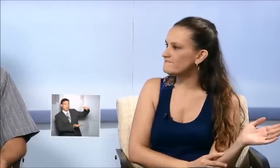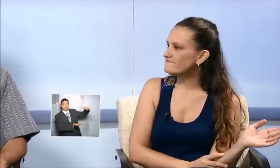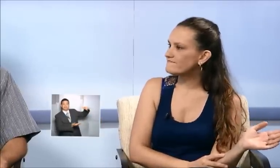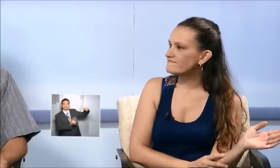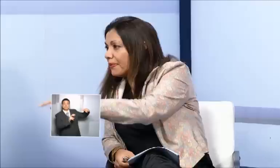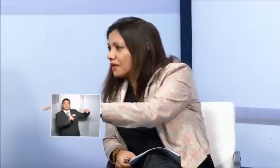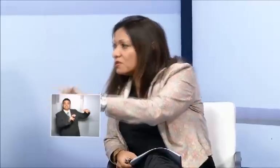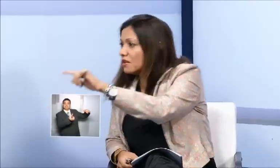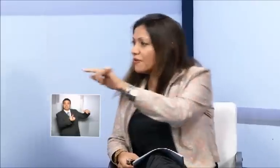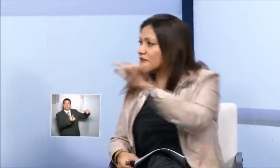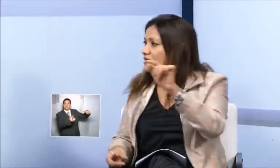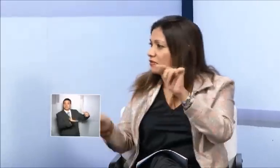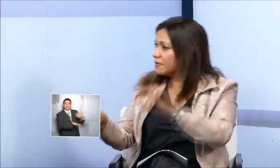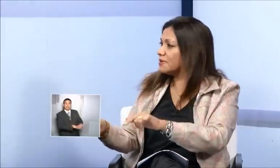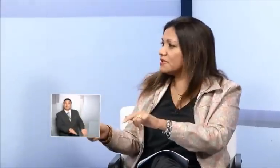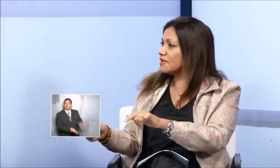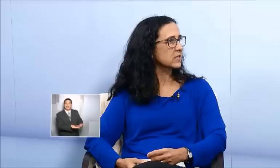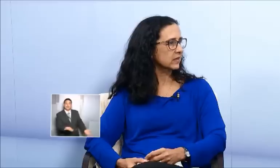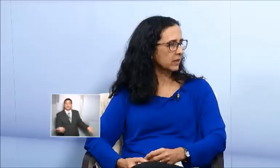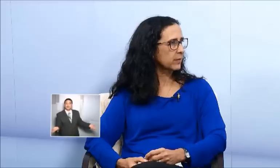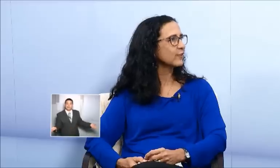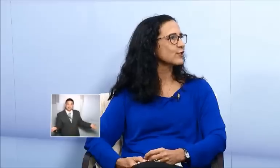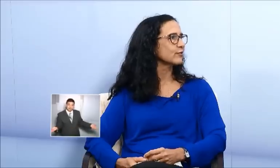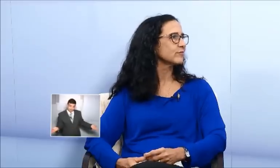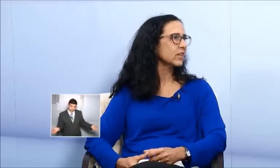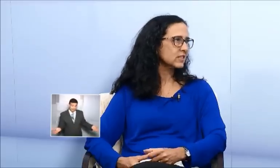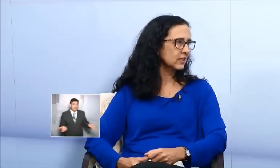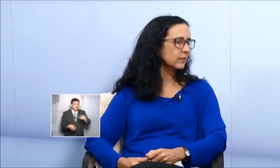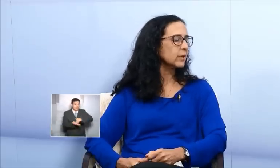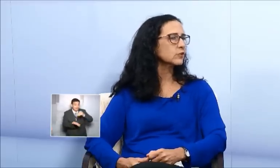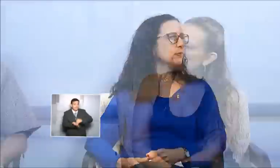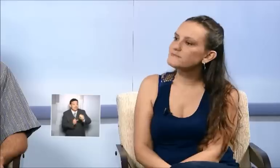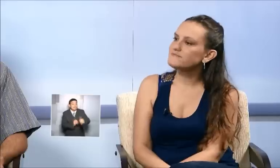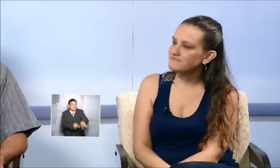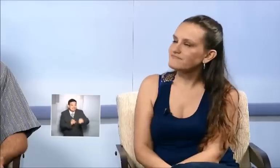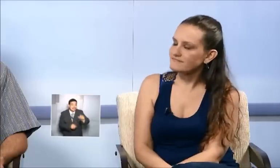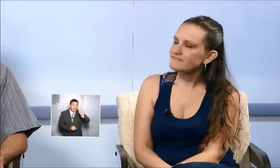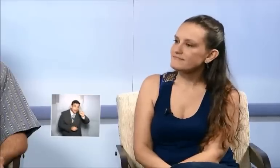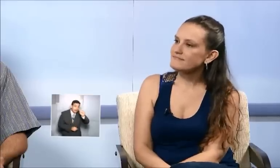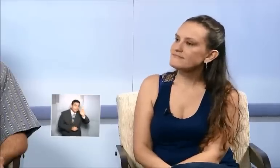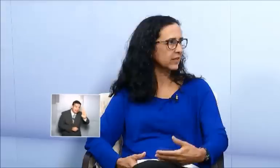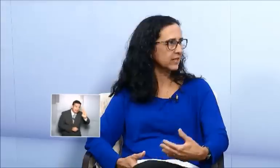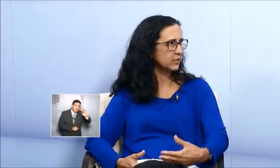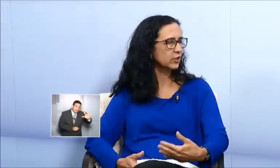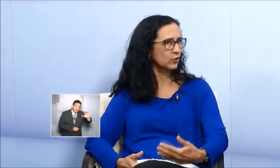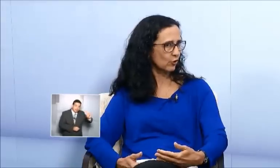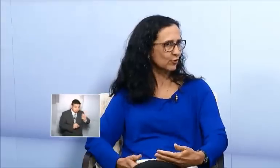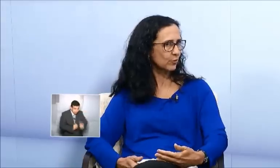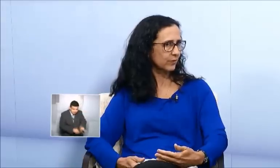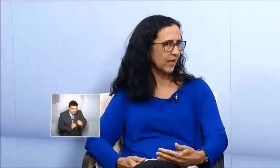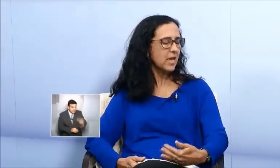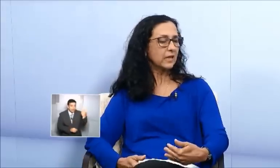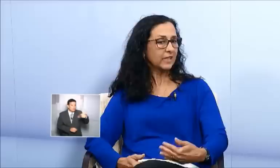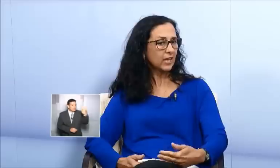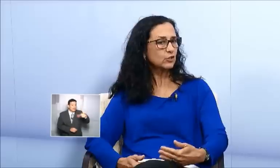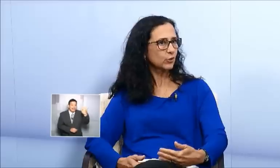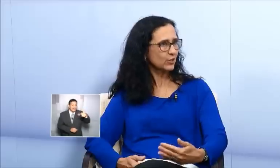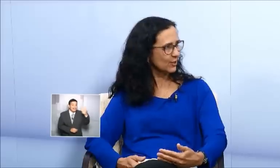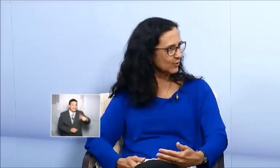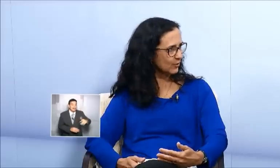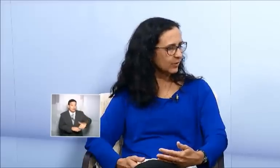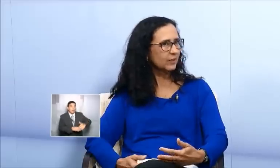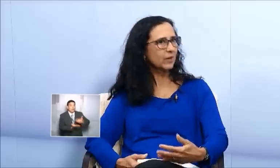E a criança perde a fase da alfabetização. Exatamente. Exatamente. Porque se ela tiver já esse diagnóstico, né,